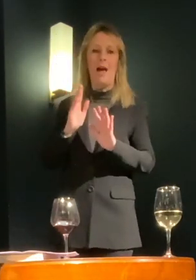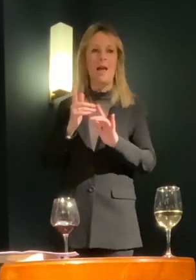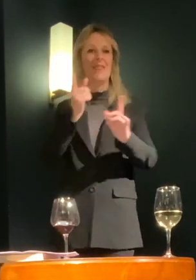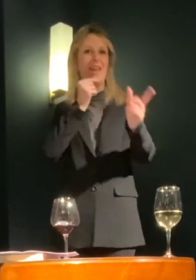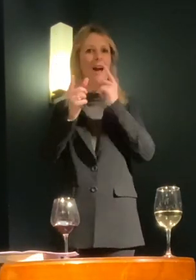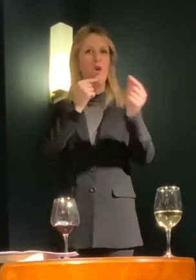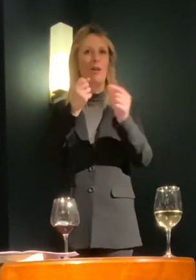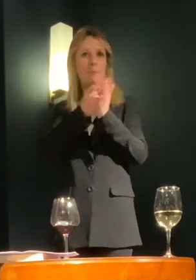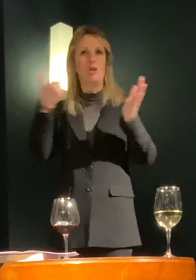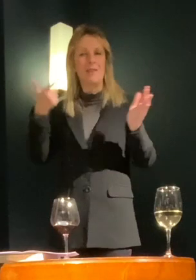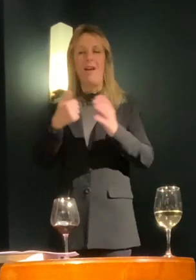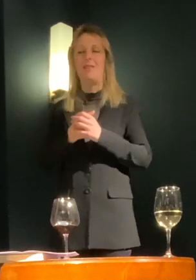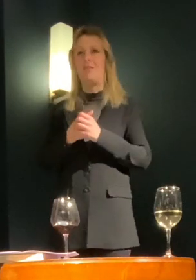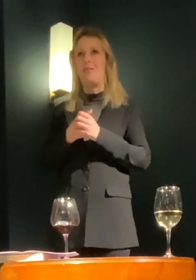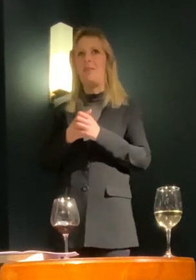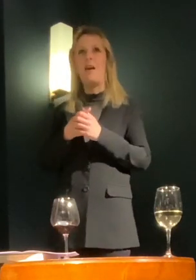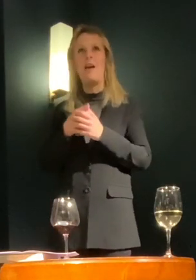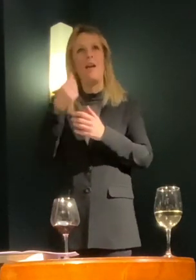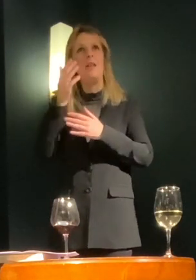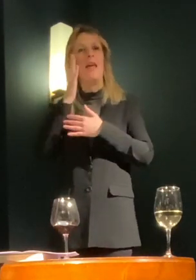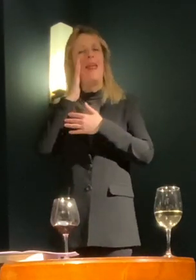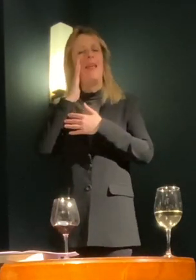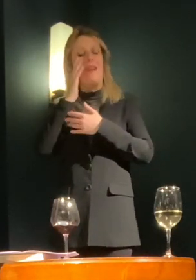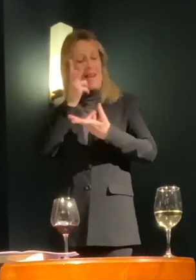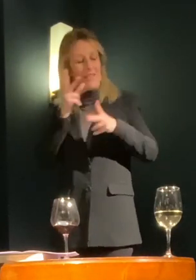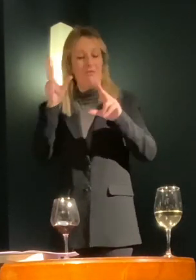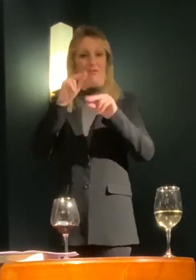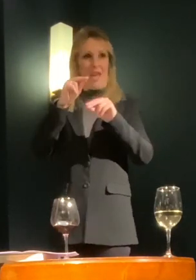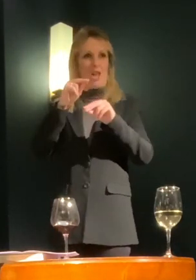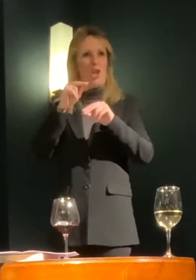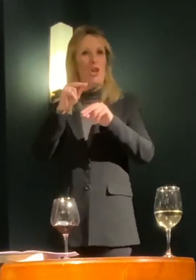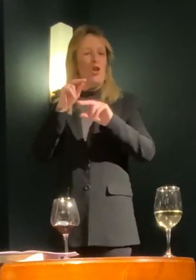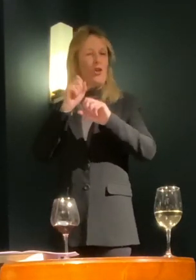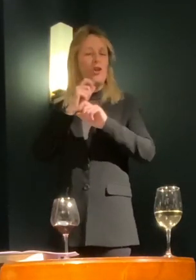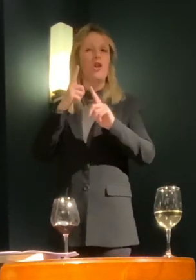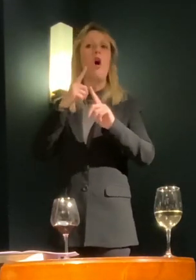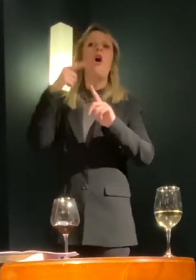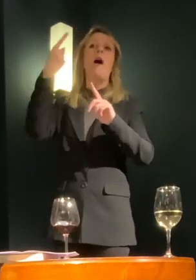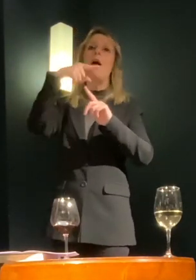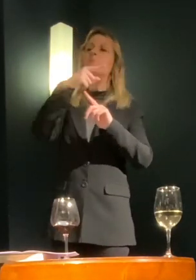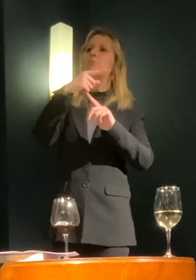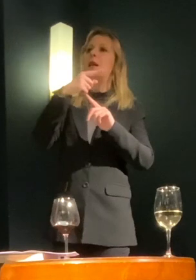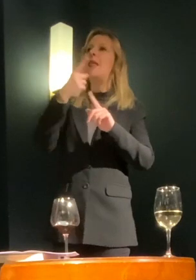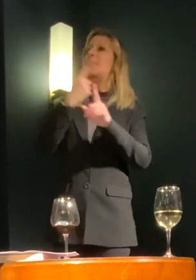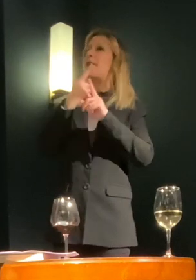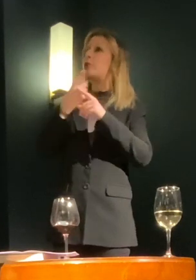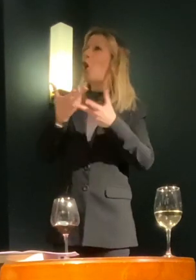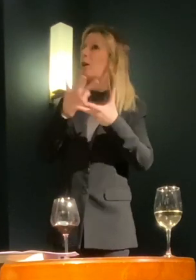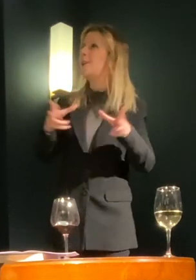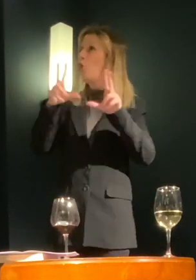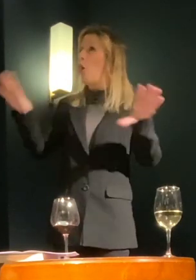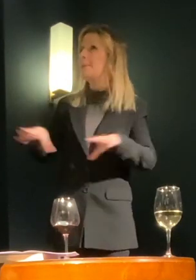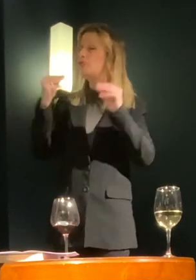è il risveglio che ti dice: ok, ci risiamo, non sono morto, sono qui e devo ricominciare e decidere che